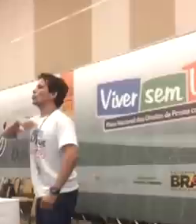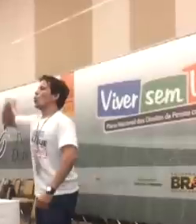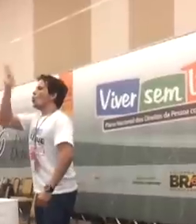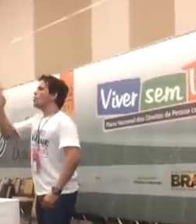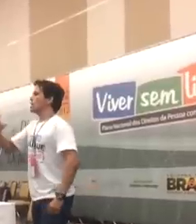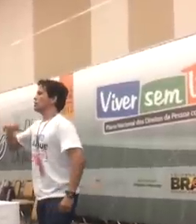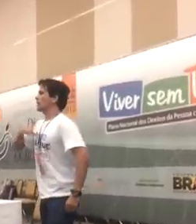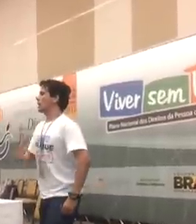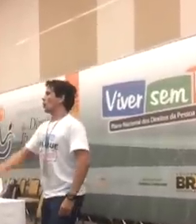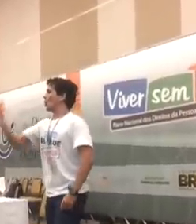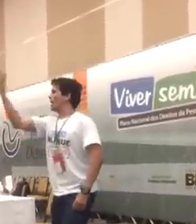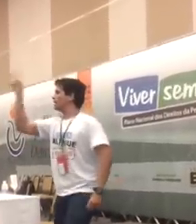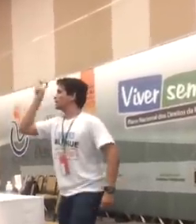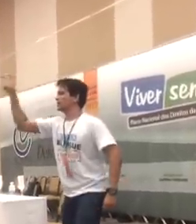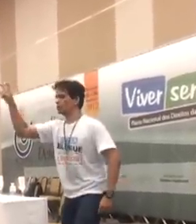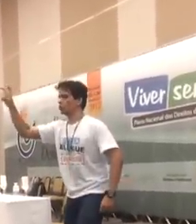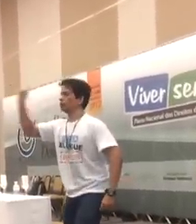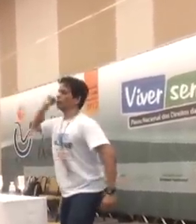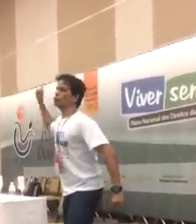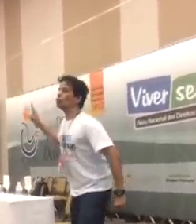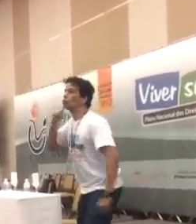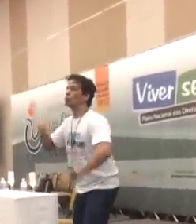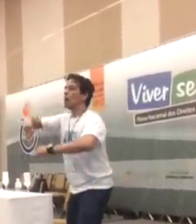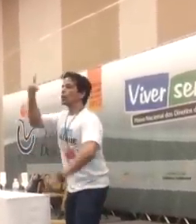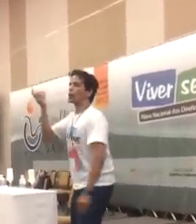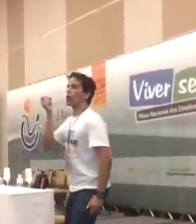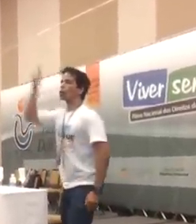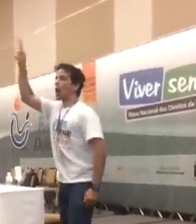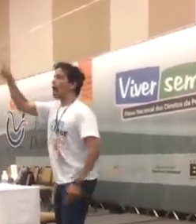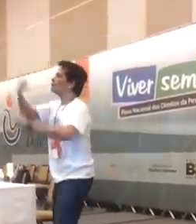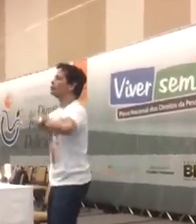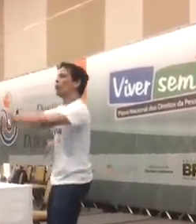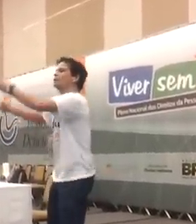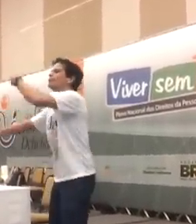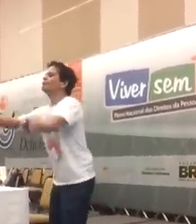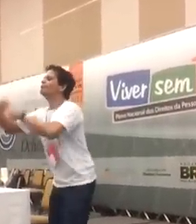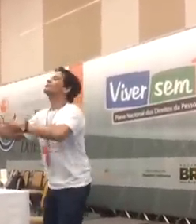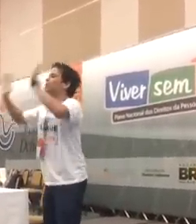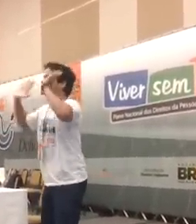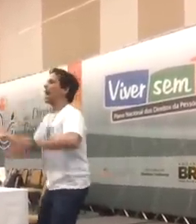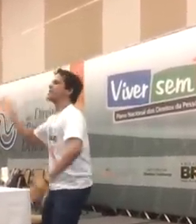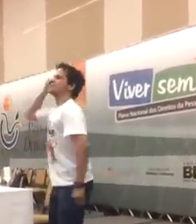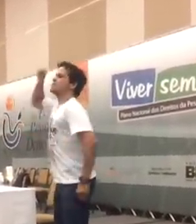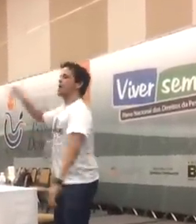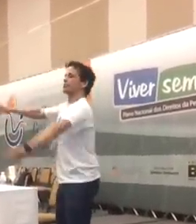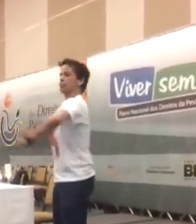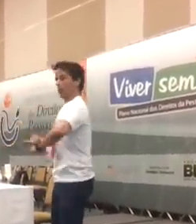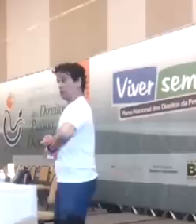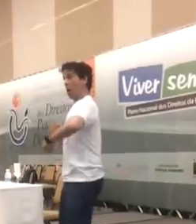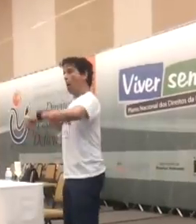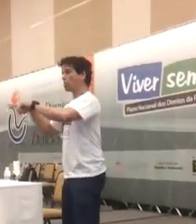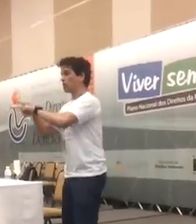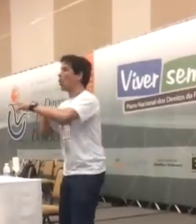Bom dia a todos. O Brasil tem 45 mestres e doutores surdos. Nós temos